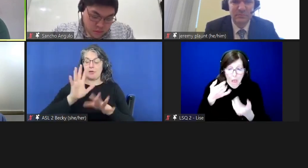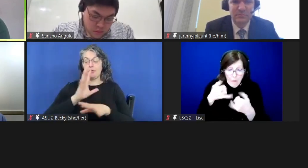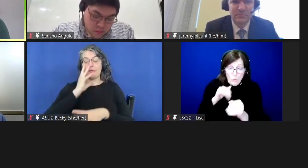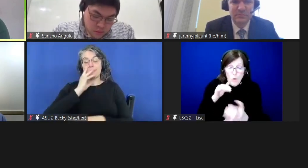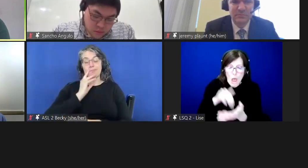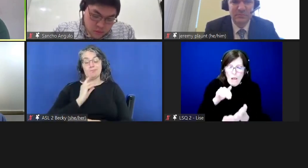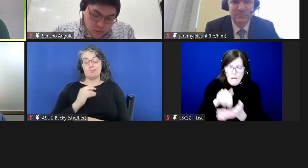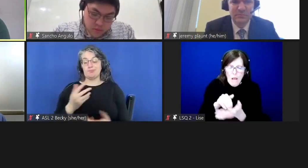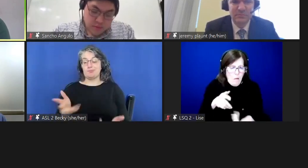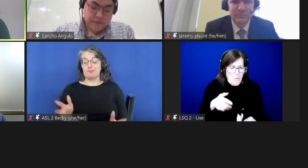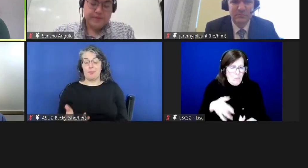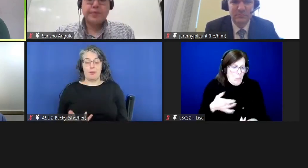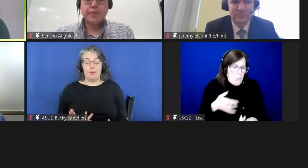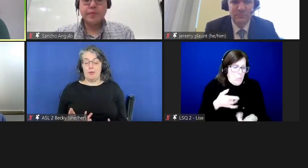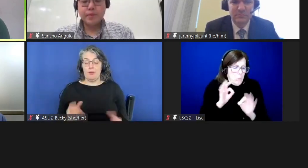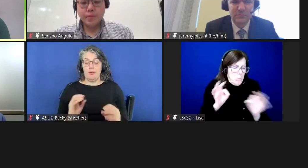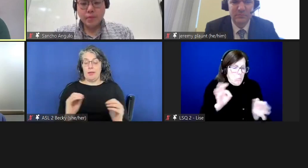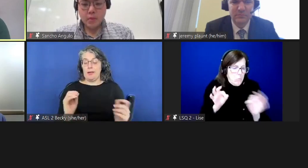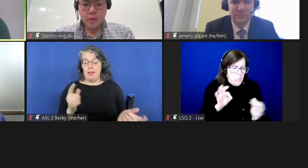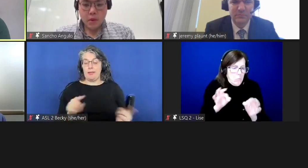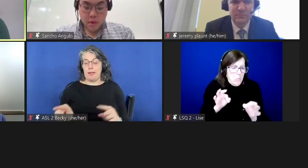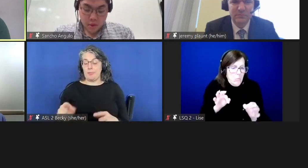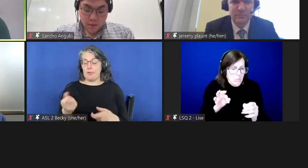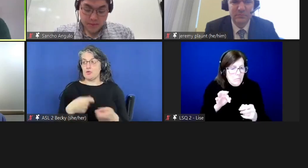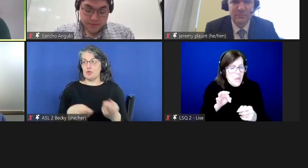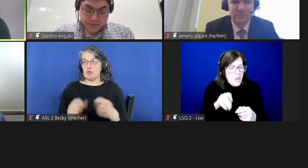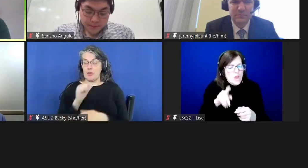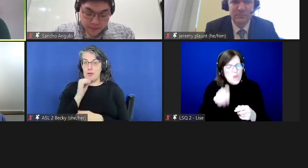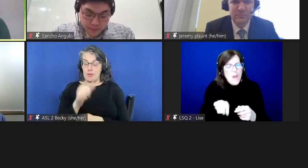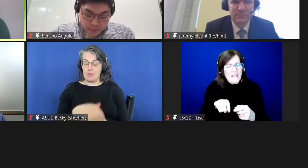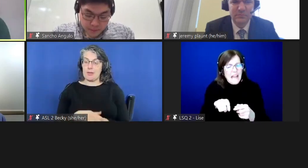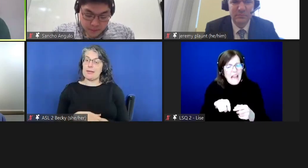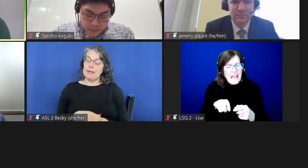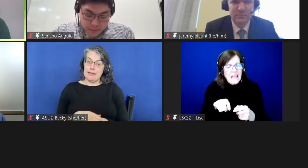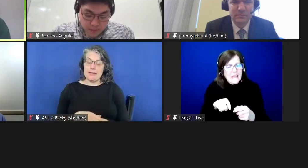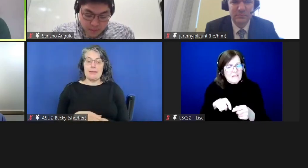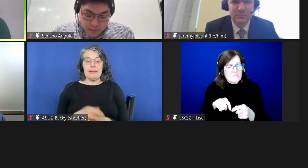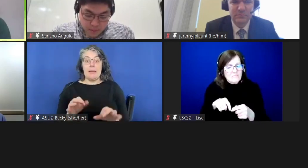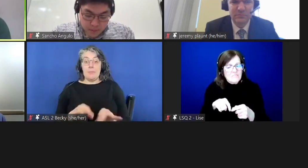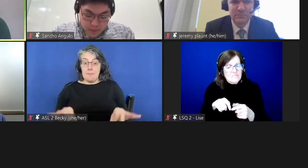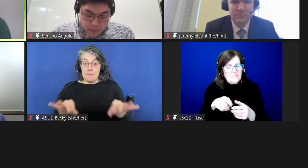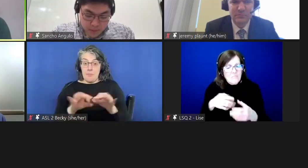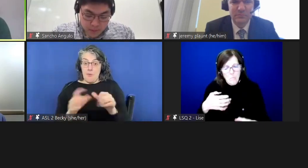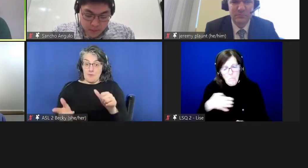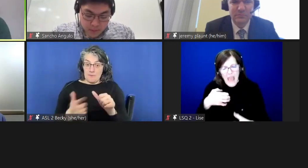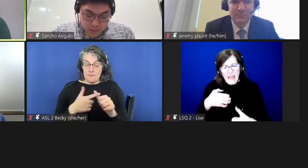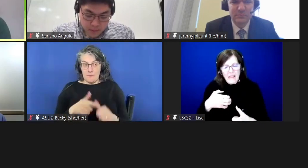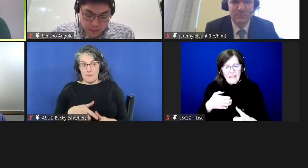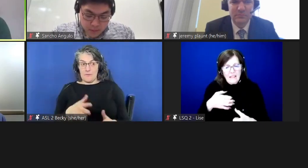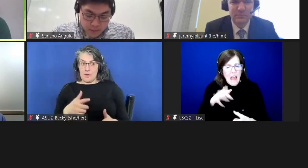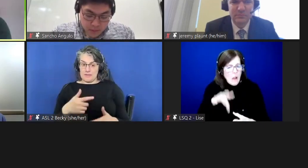quelque chose de répréhensible. Et